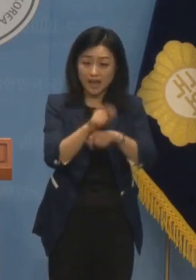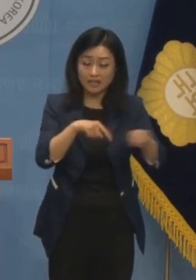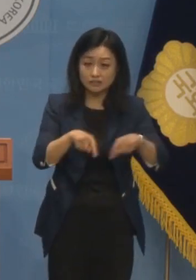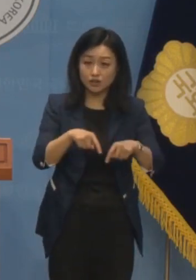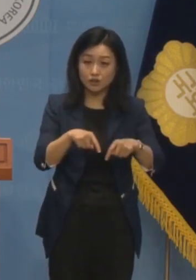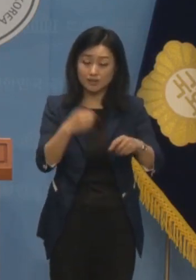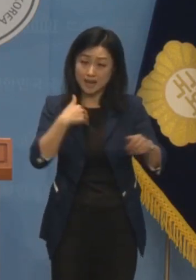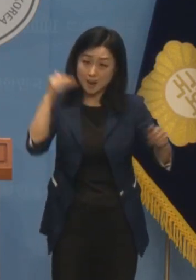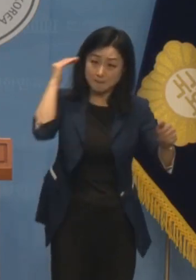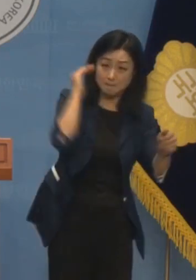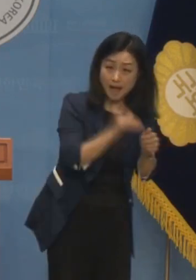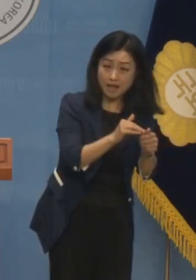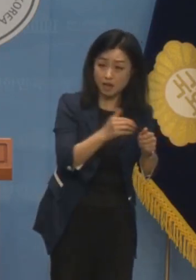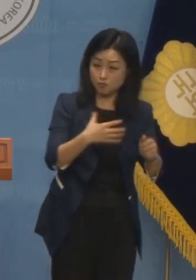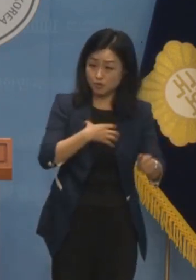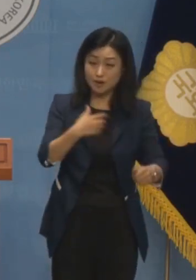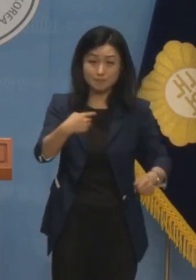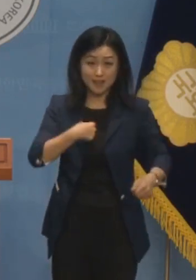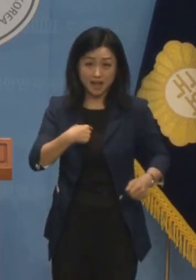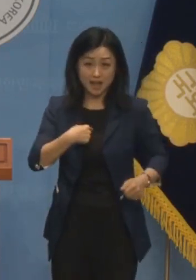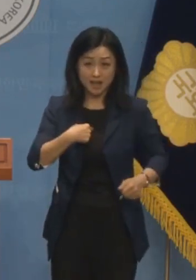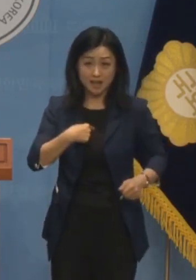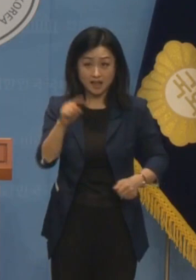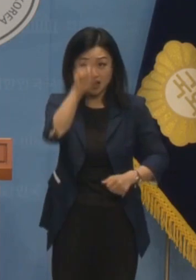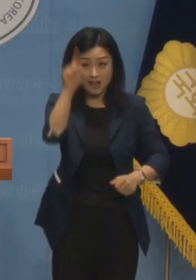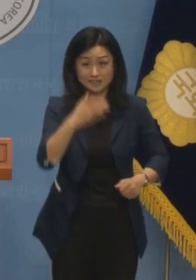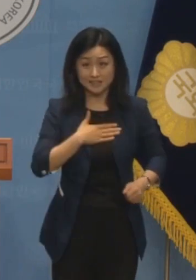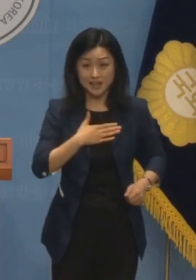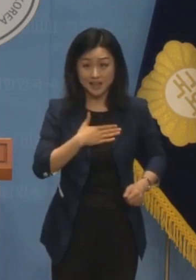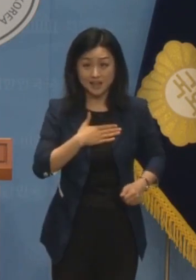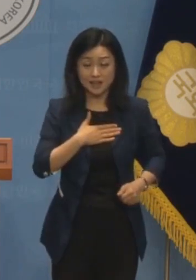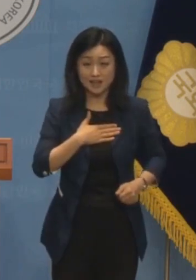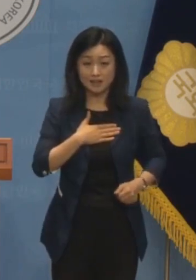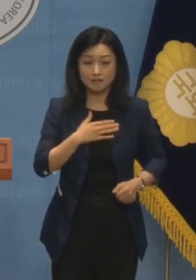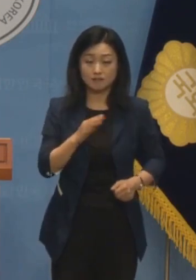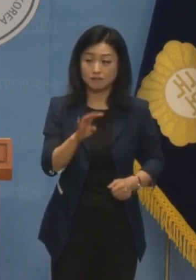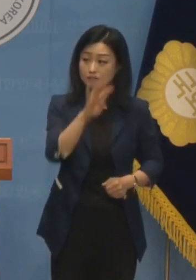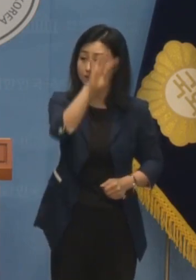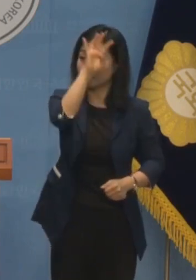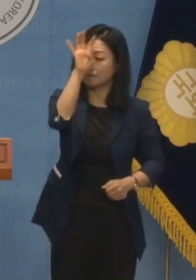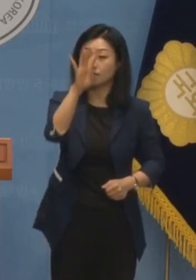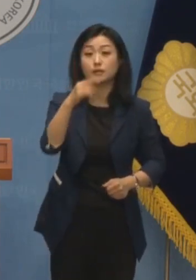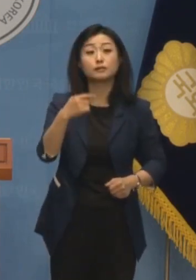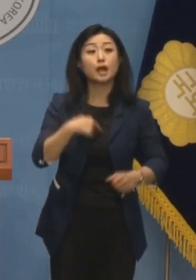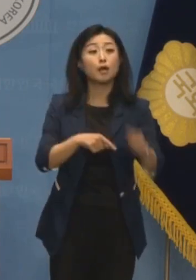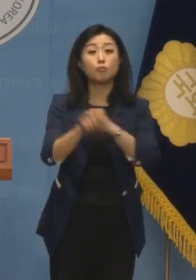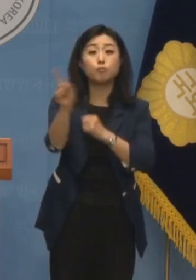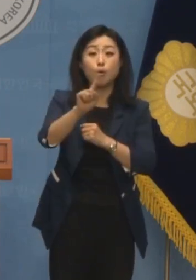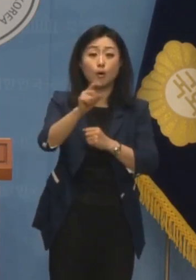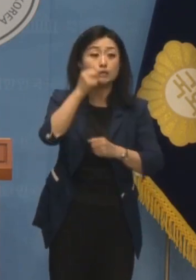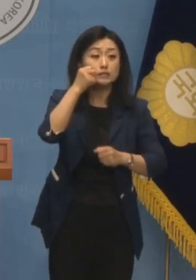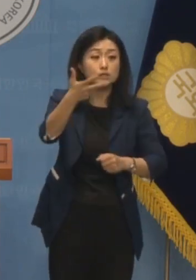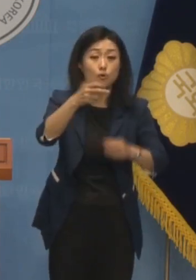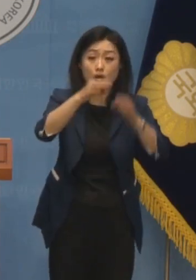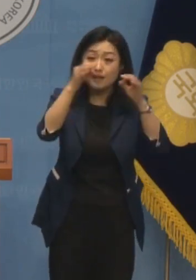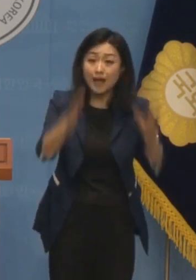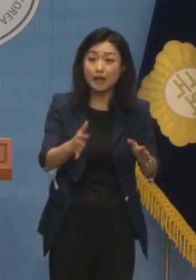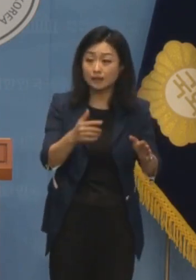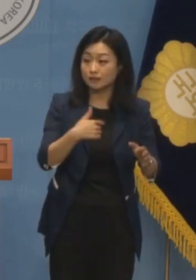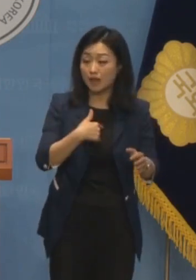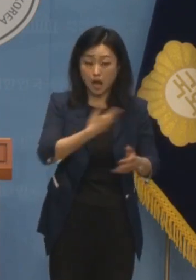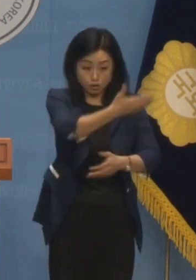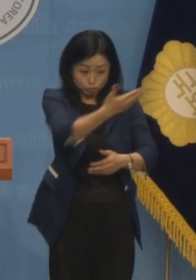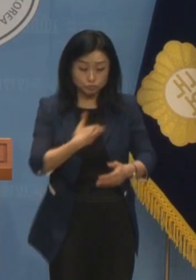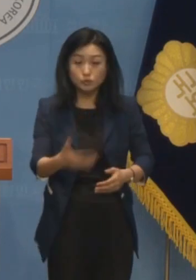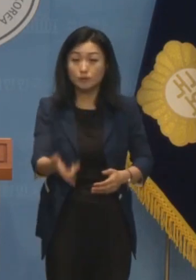진행을 방해할 우려가 있는 사람인가요? 제가 어떤 사유로 7개월간